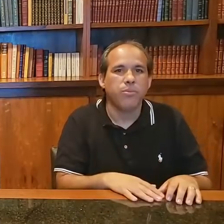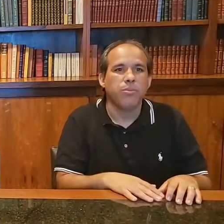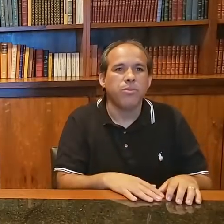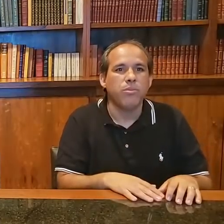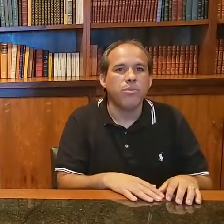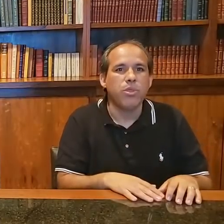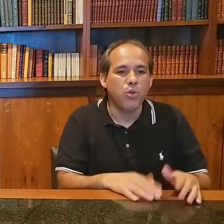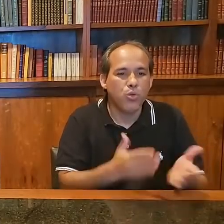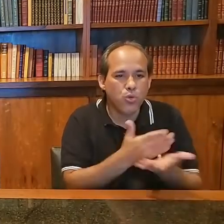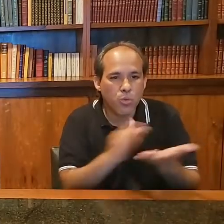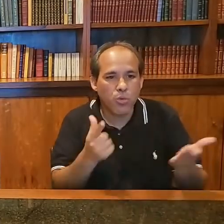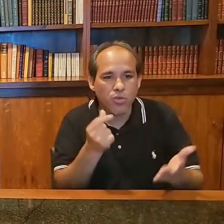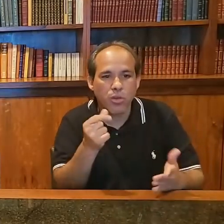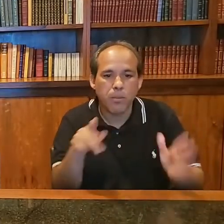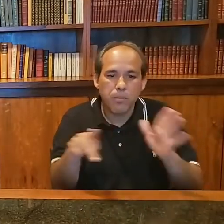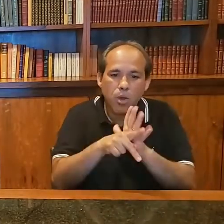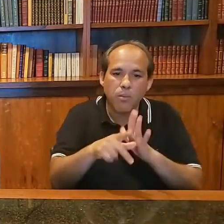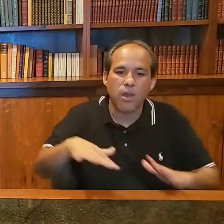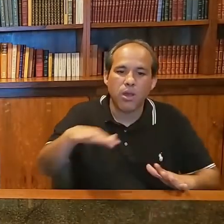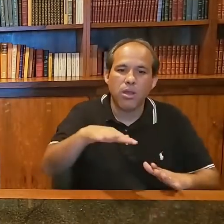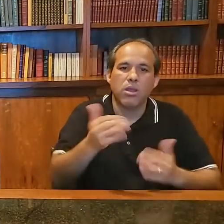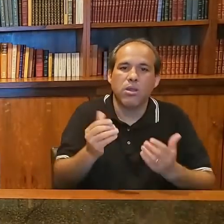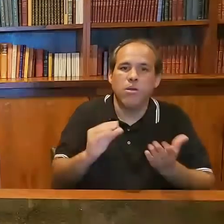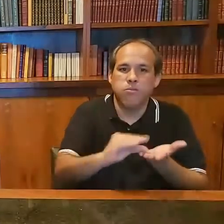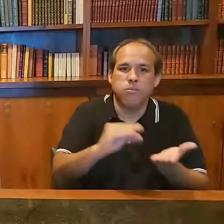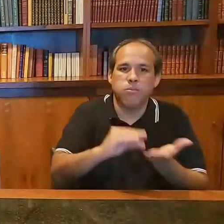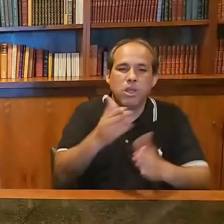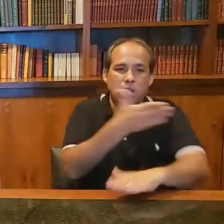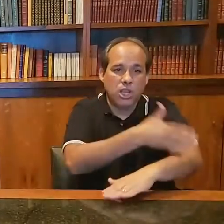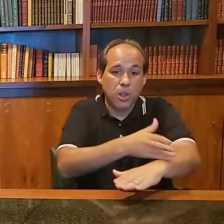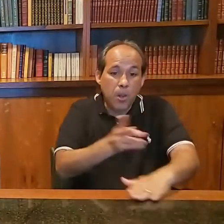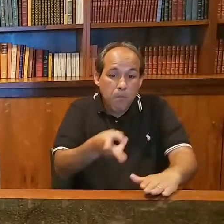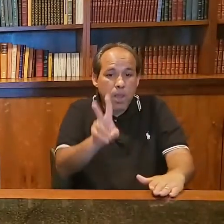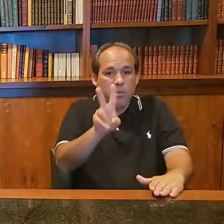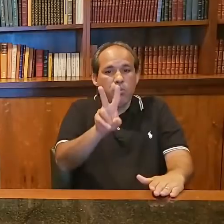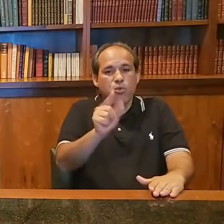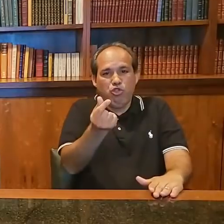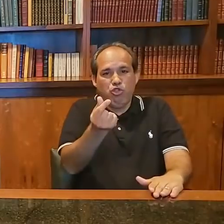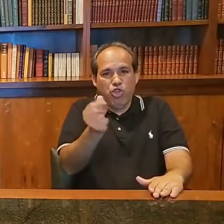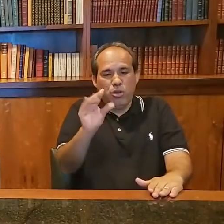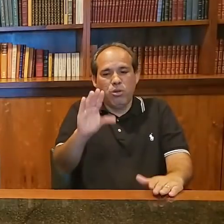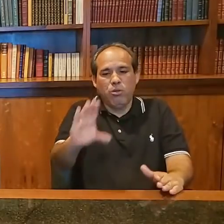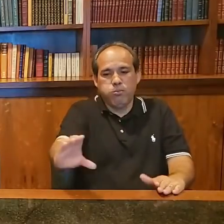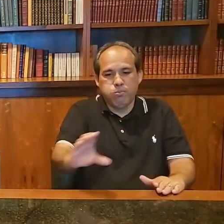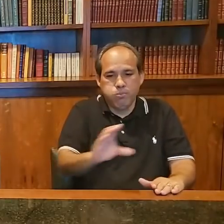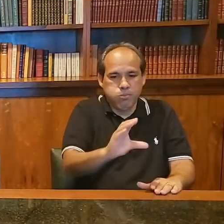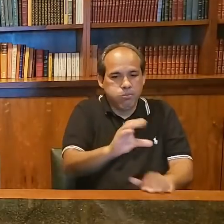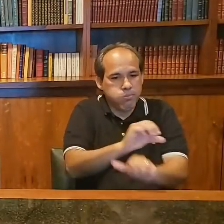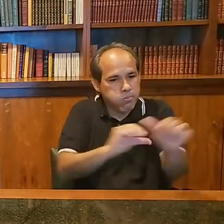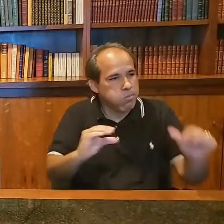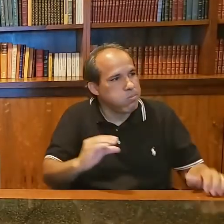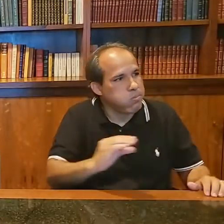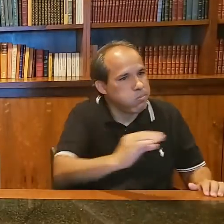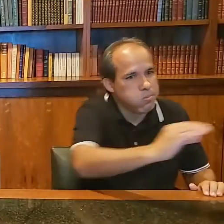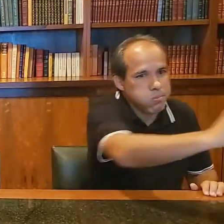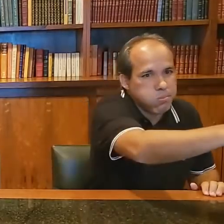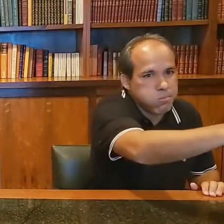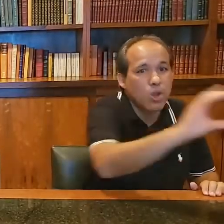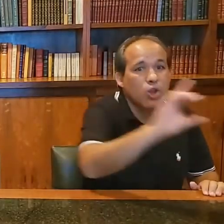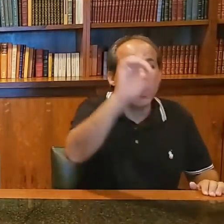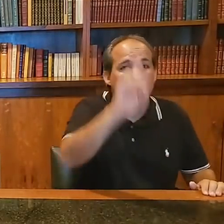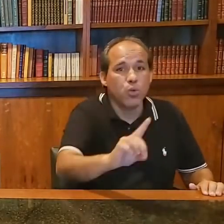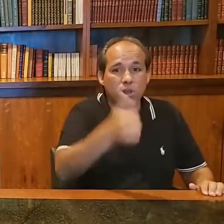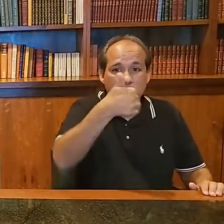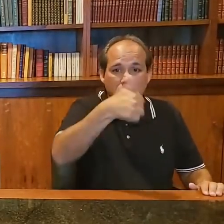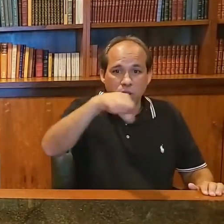uma rubrica de estagiários. Eu peguei esse dinheiro e mandei para os diretores de 119 mil escolas